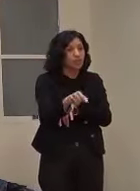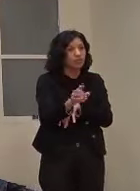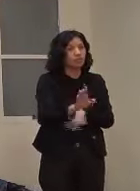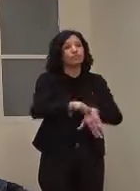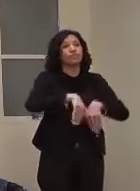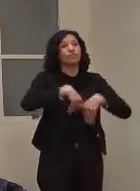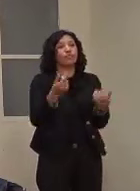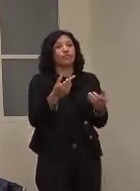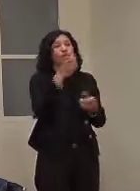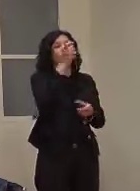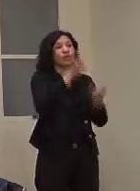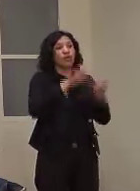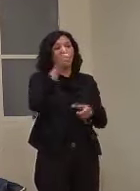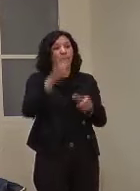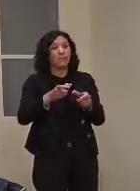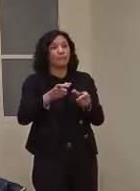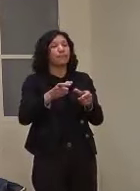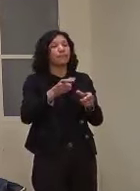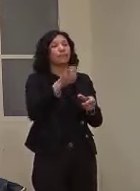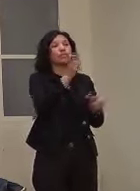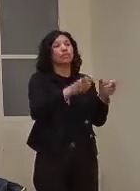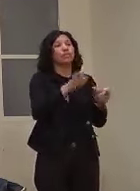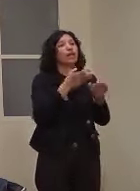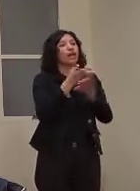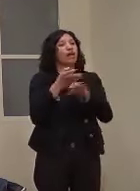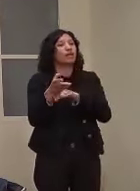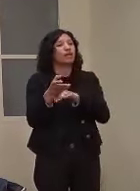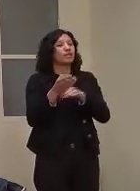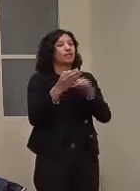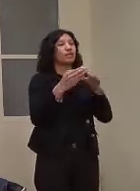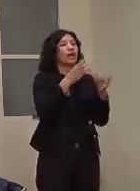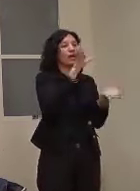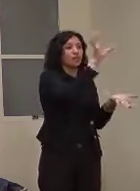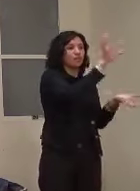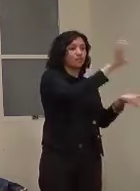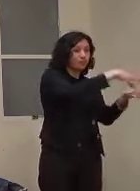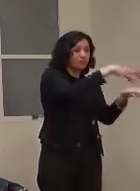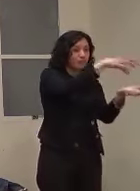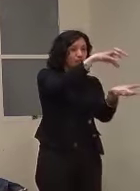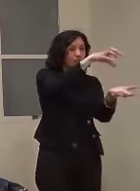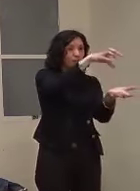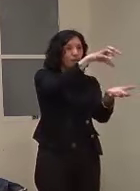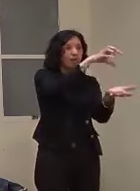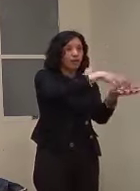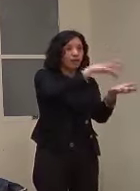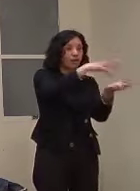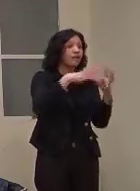actuales de intervenimos somos todos agentes que trabajamos dentro de